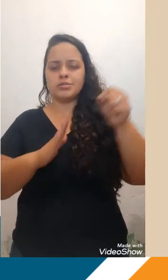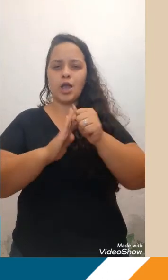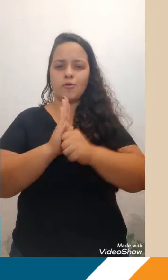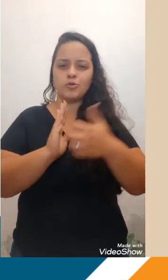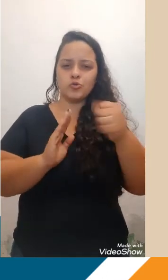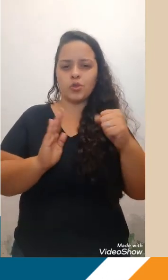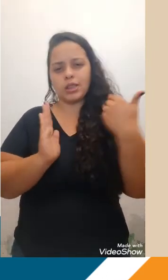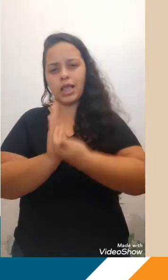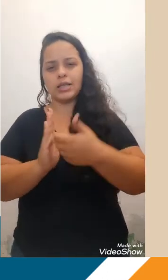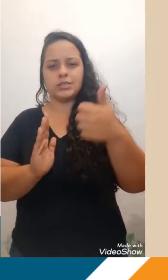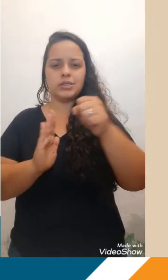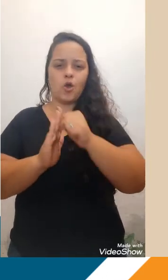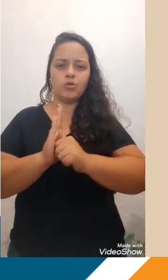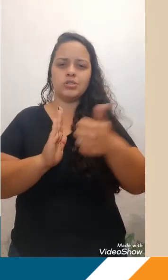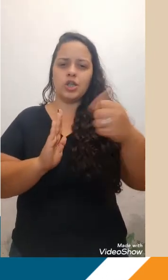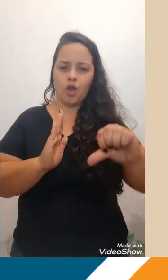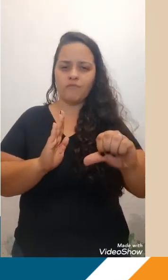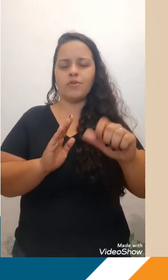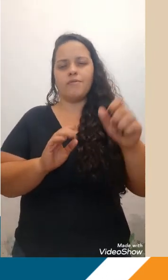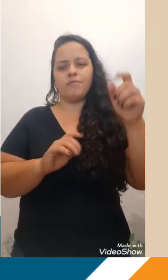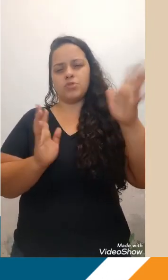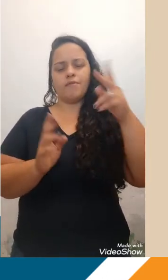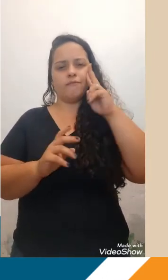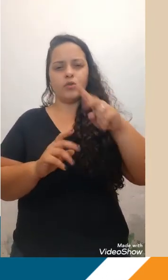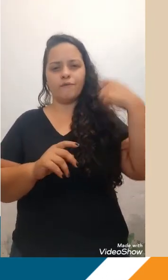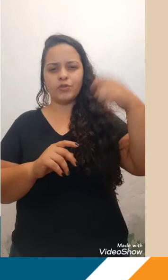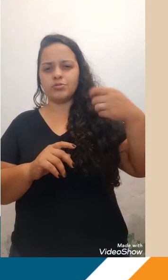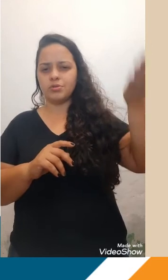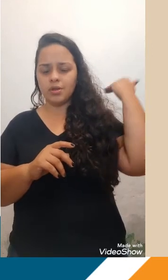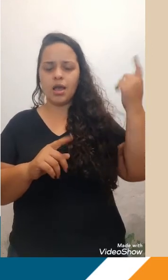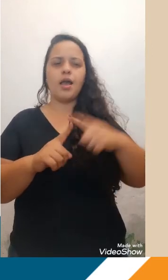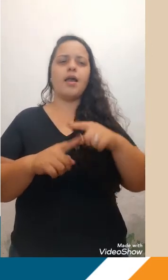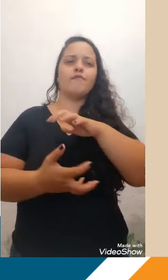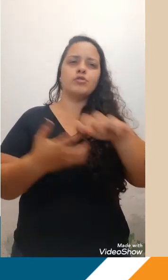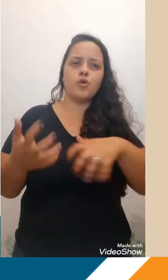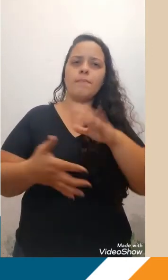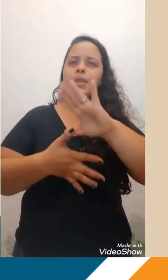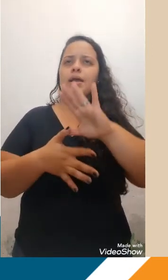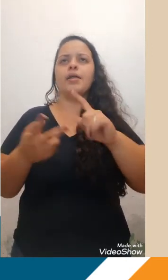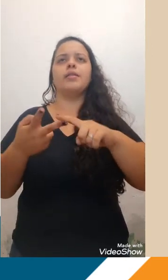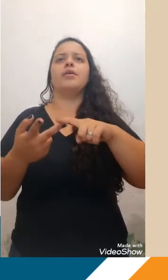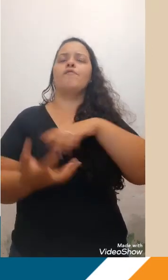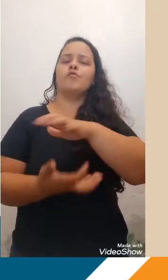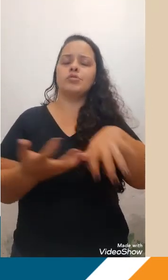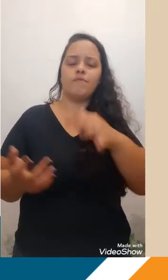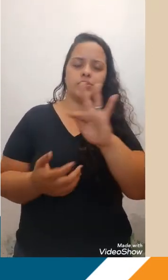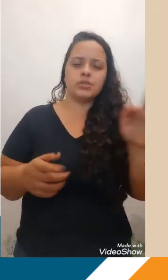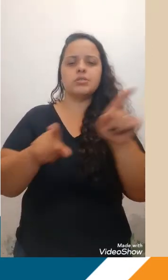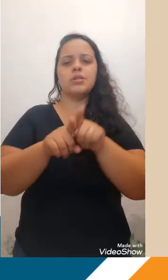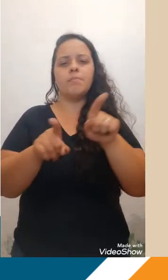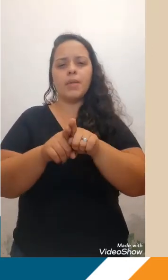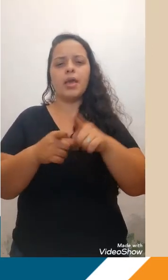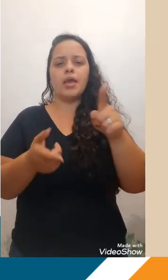XVIII para o século XIX, como vimos nos vídeos anteriores, como a Revolução Americana, a Revolução Francesa e também